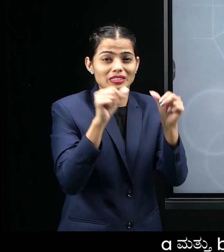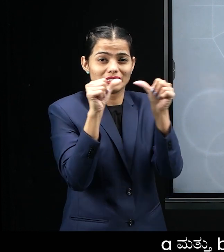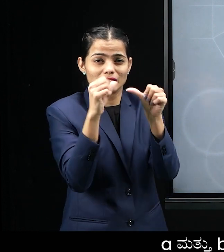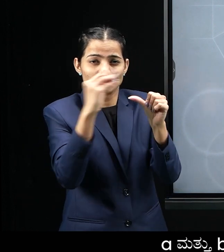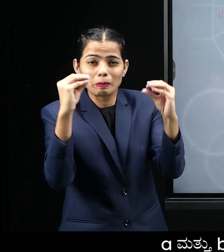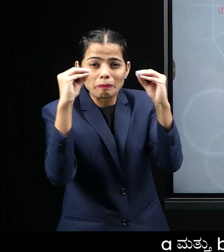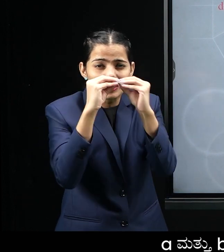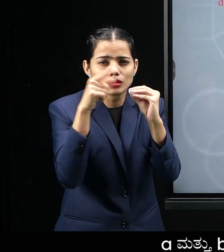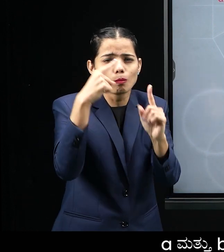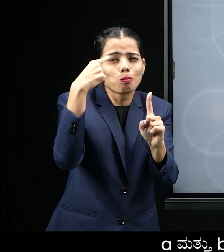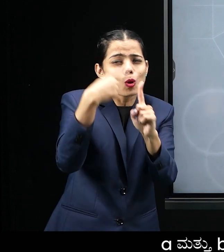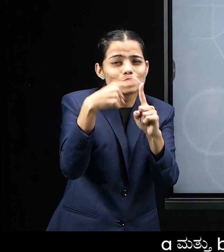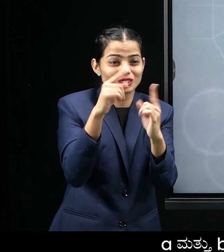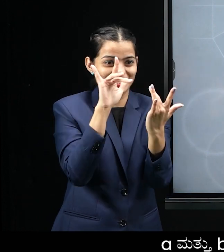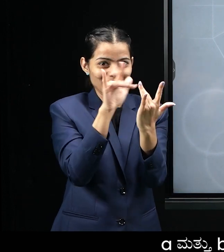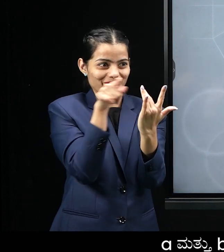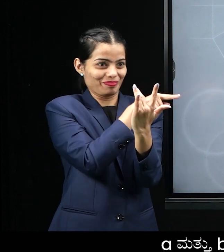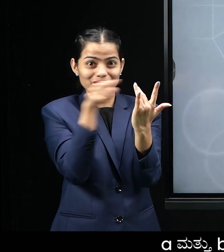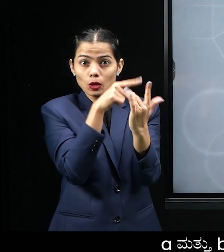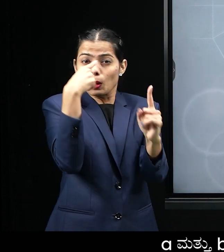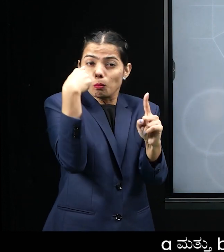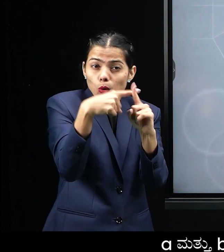ಎ ಮತ್ತು ಬಿ ಧನಾತ್ಮಕ ಪೂರ್ಣಾಂಕಗಳಾಗಿದ್ದರೆ a